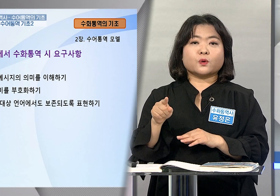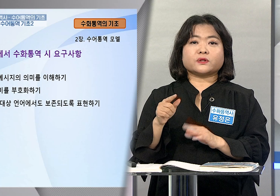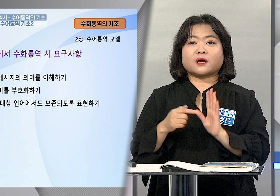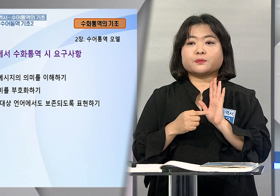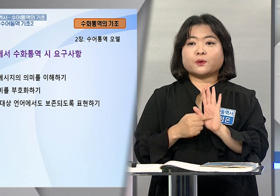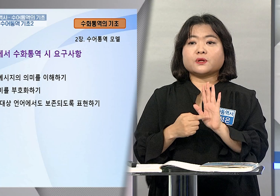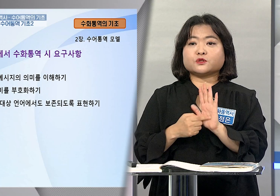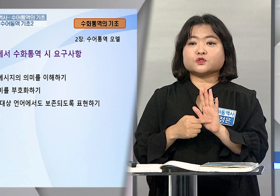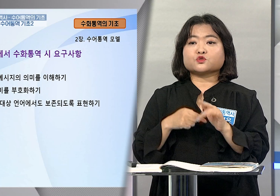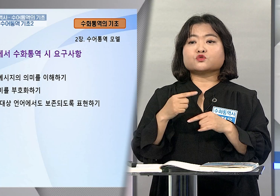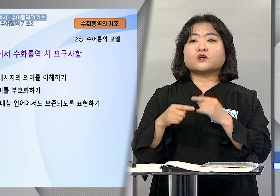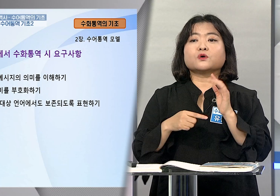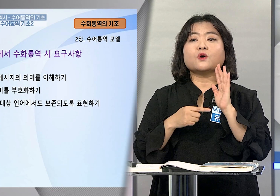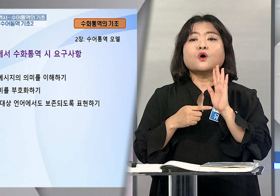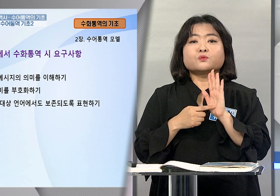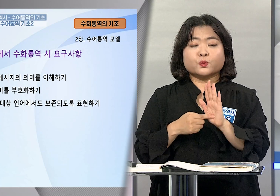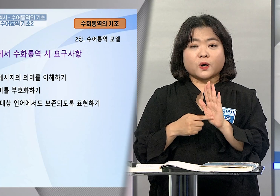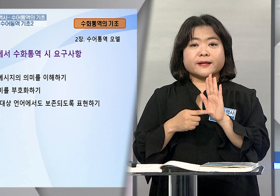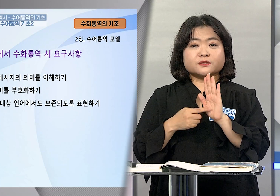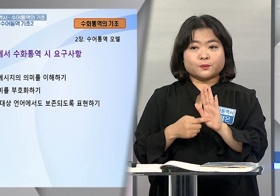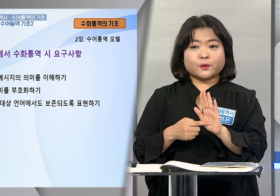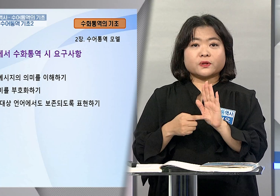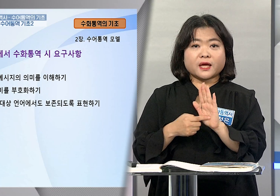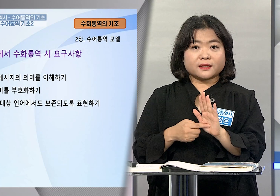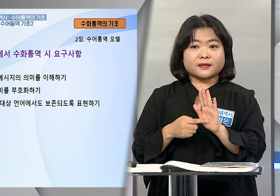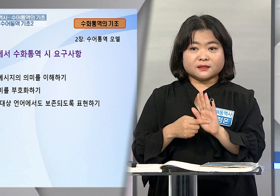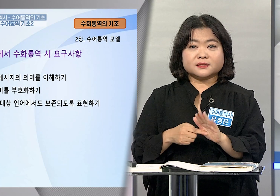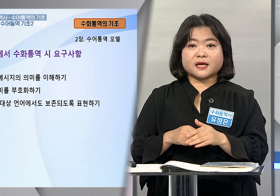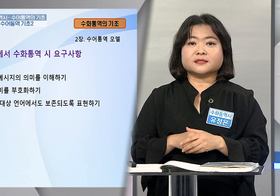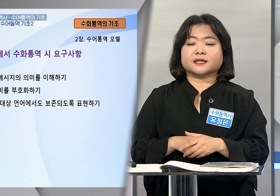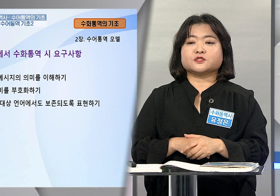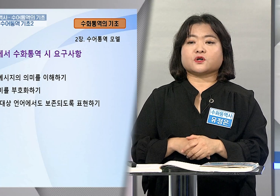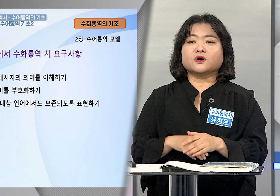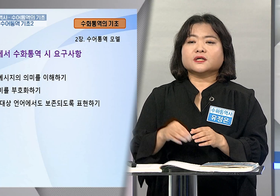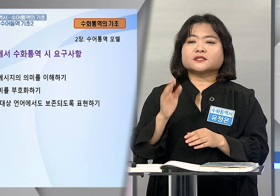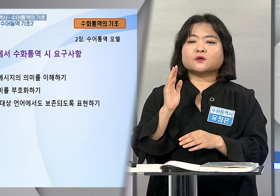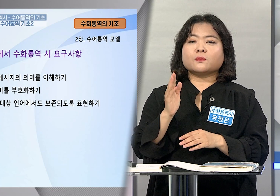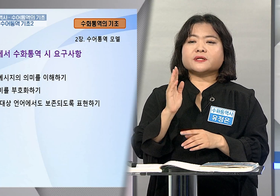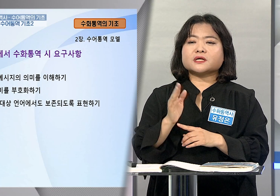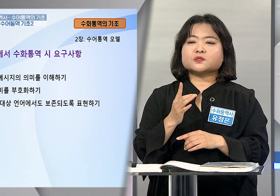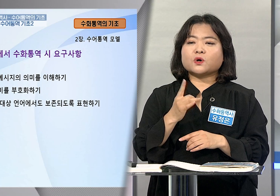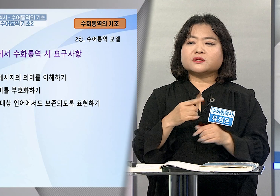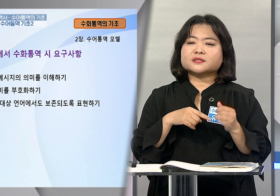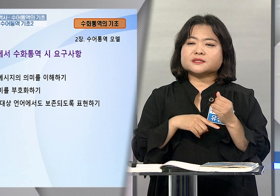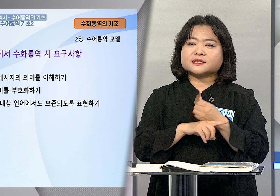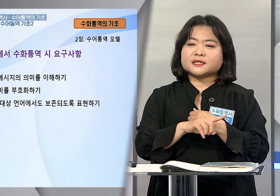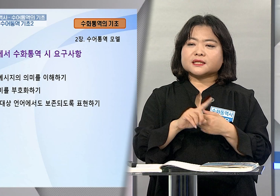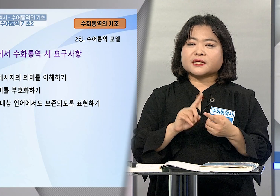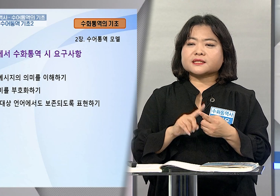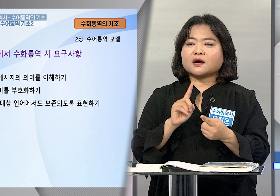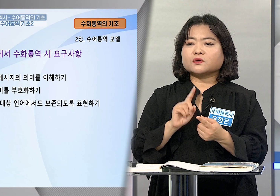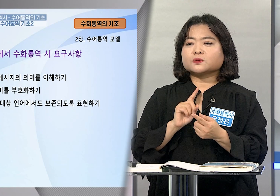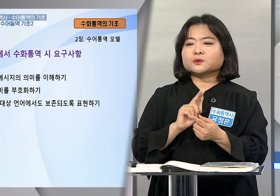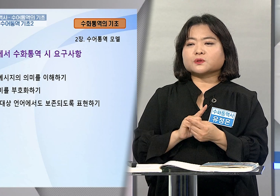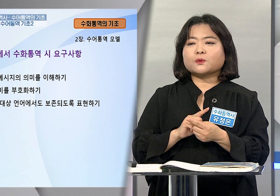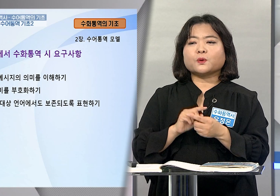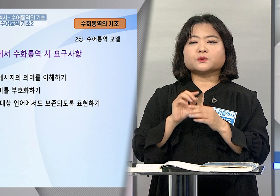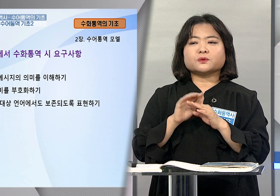내가 표현할 수 있는 수어로 부호화해서 표현해야 된다는 이야기겠죠. 그리고 메시지 원 뜻이 대상 언어로서